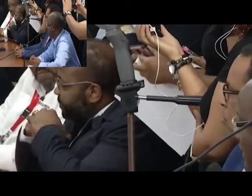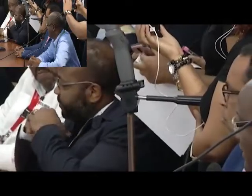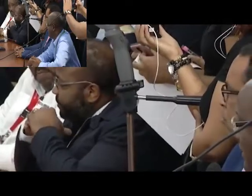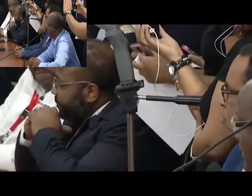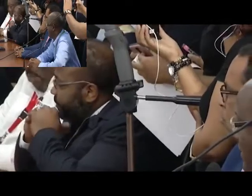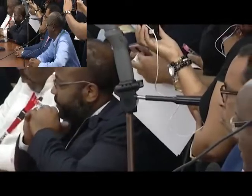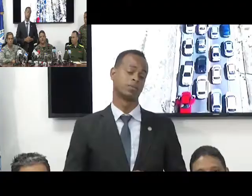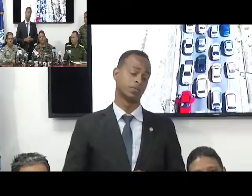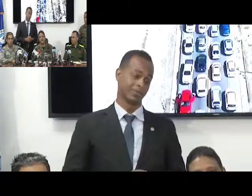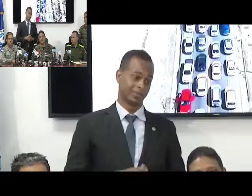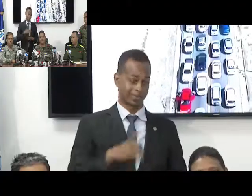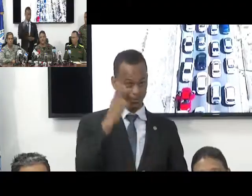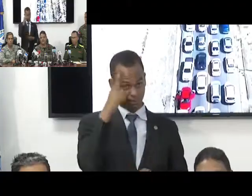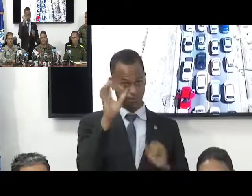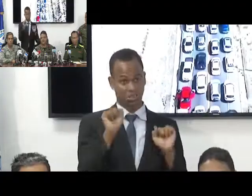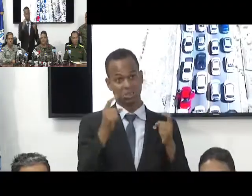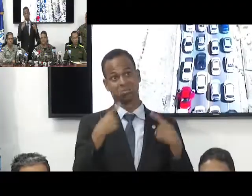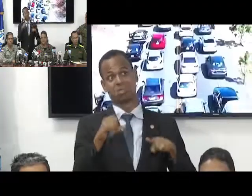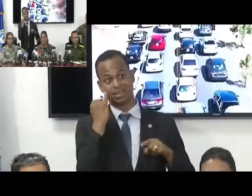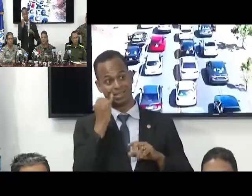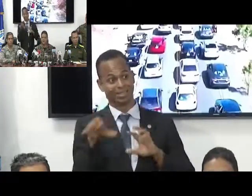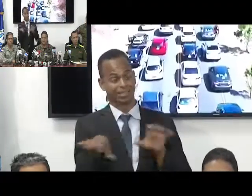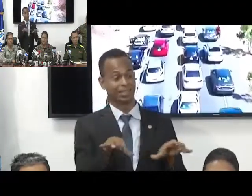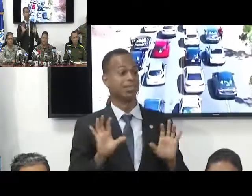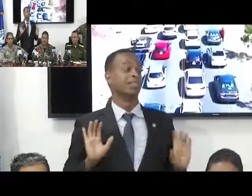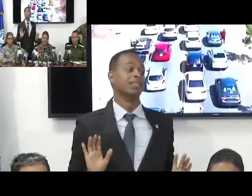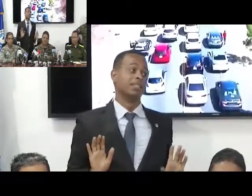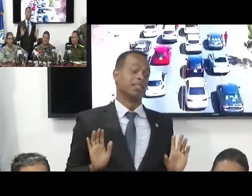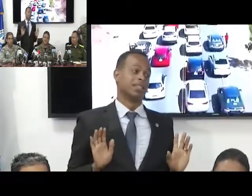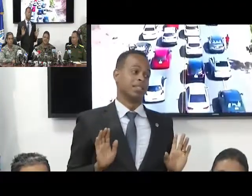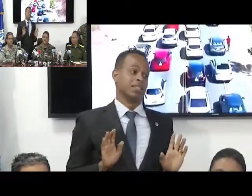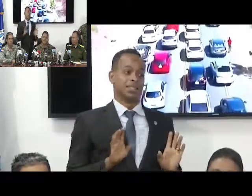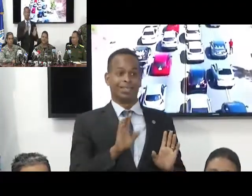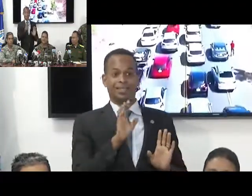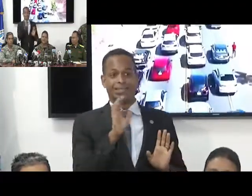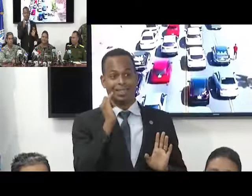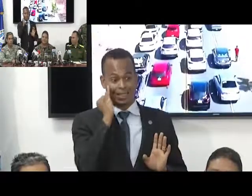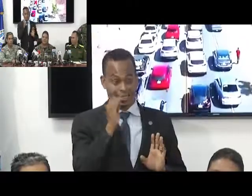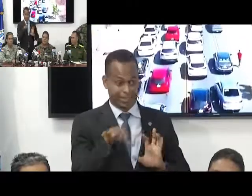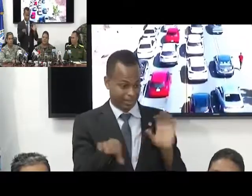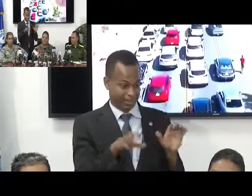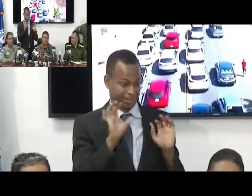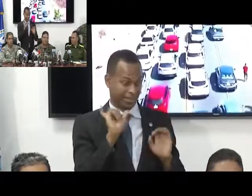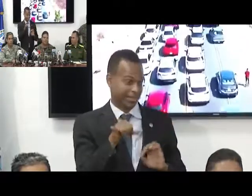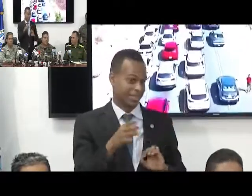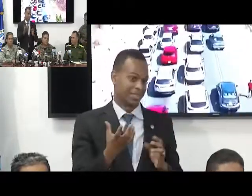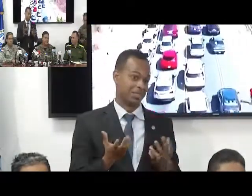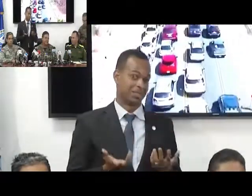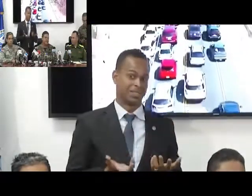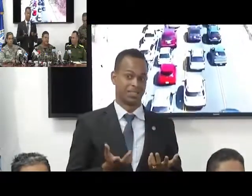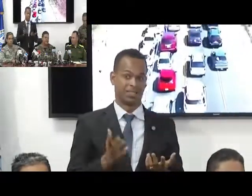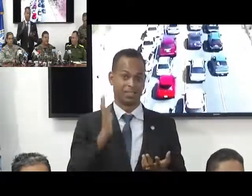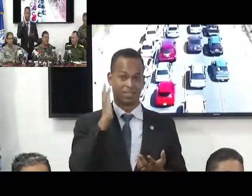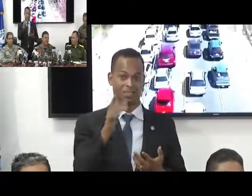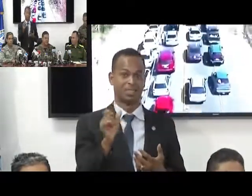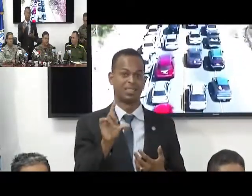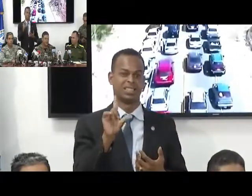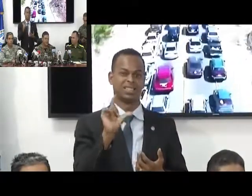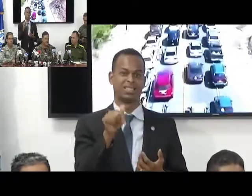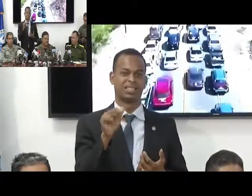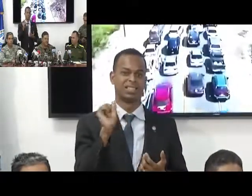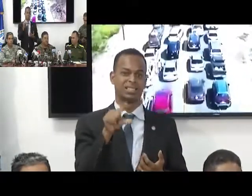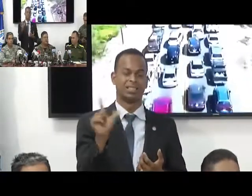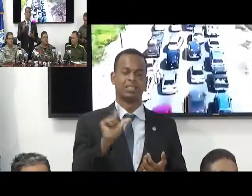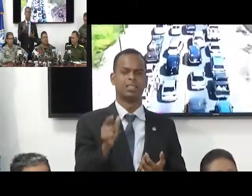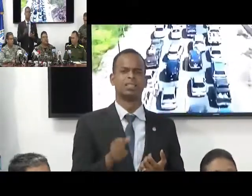Bueno, para nosotros fuera un éxito hacerlo así, pero de seguro que si lo hacemos así, la pregunta viene de una vez el